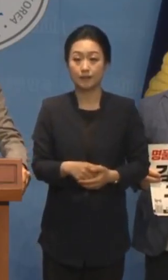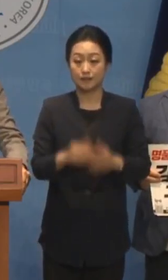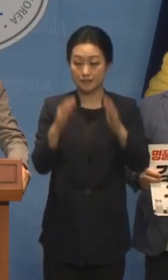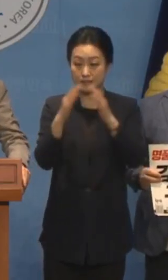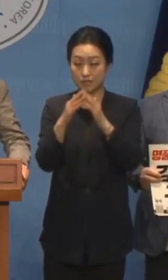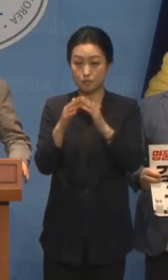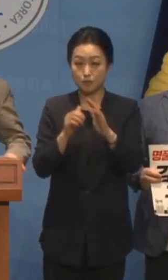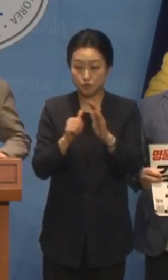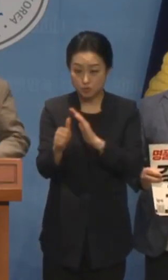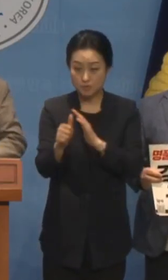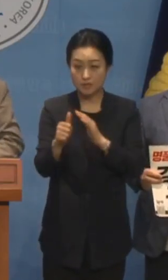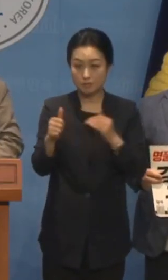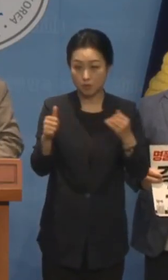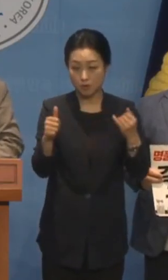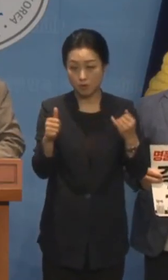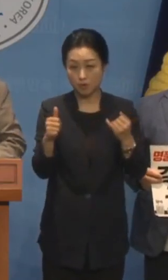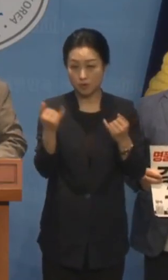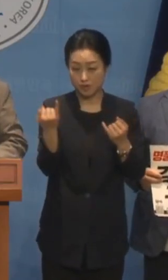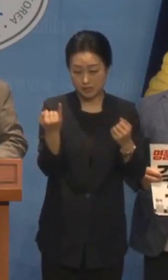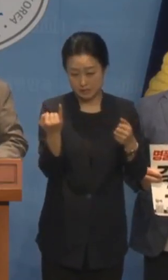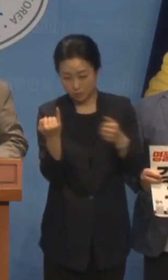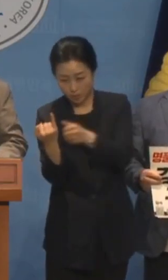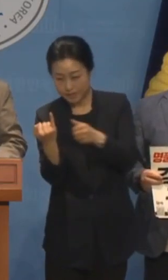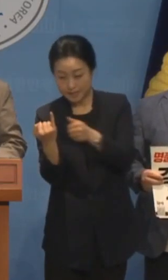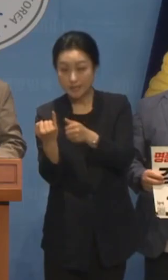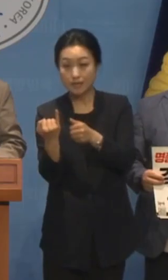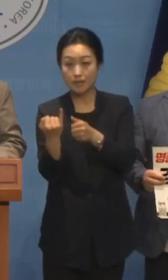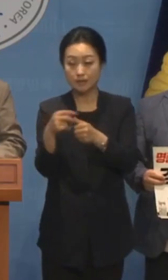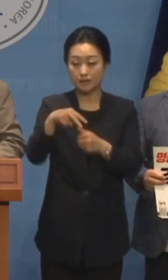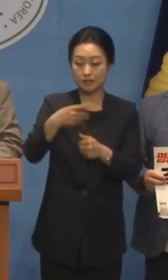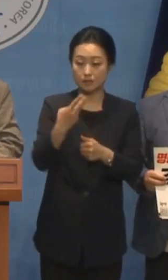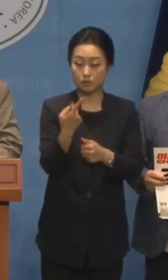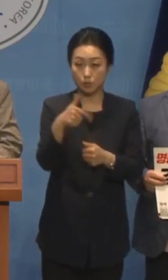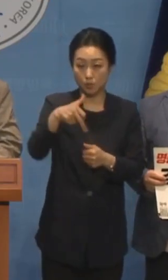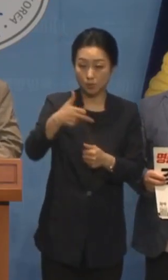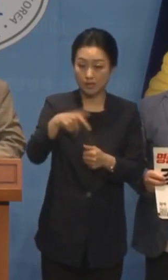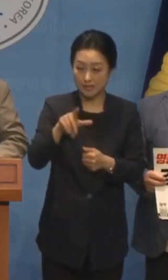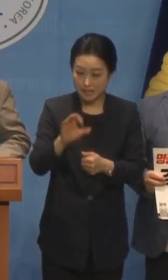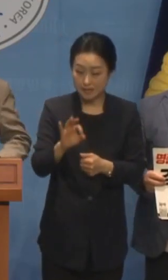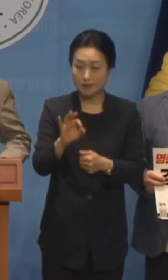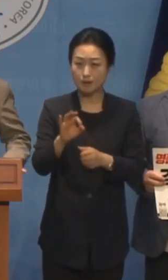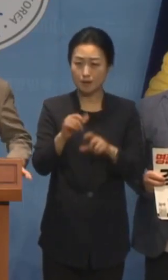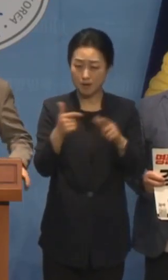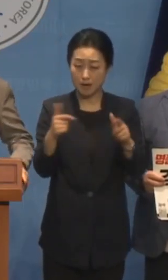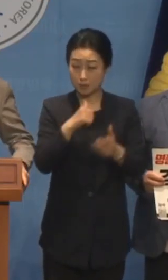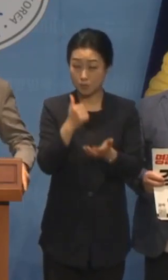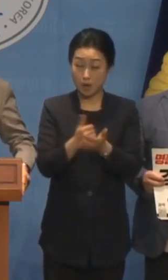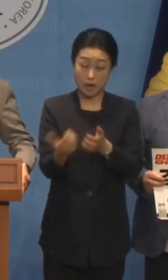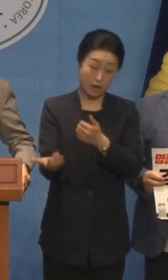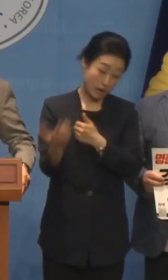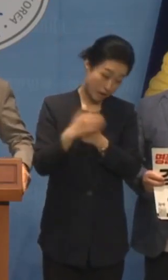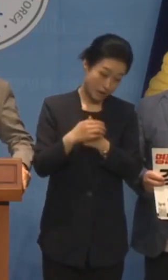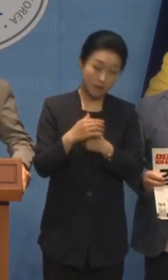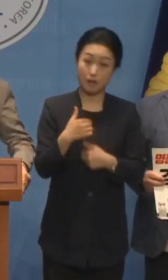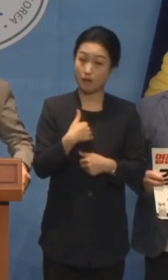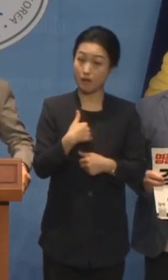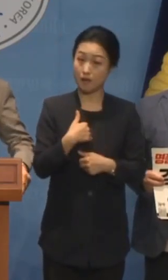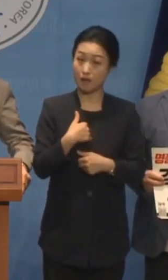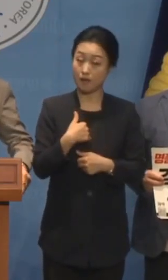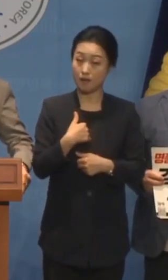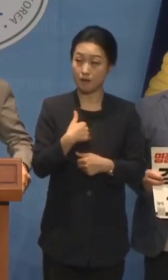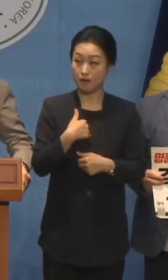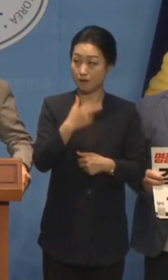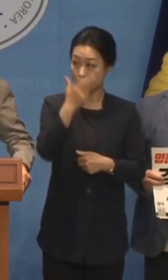침입, 스토킹, 위계에 의한 공무집행 방해 등 온갖 혐의를 뒤집어 쓴